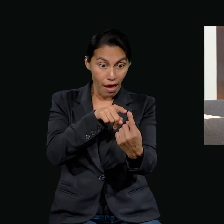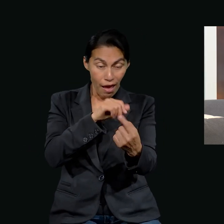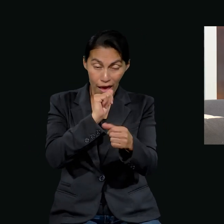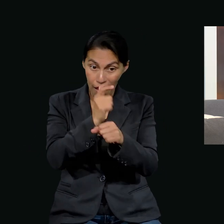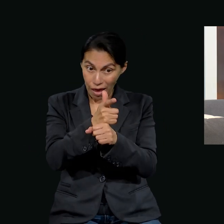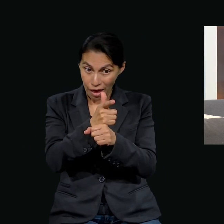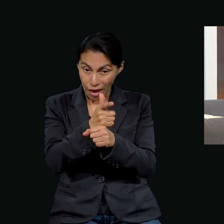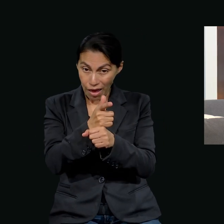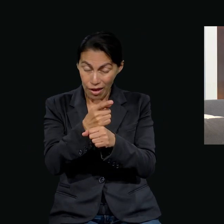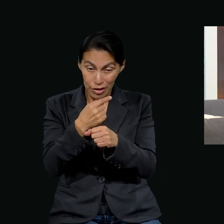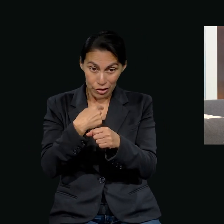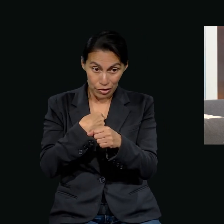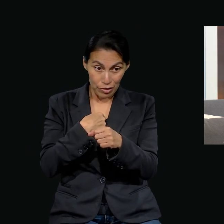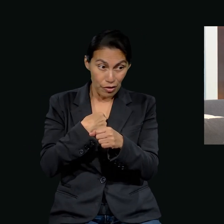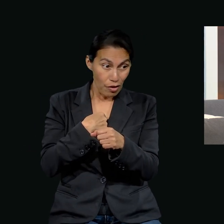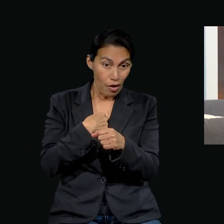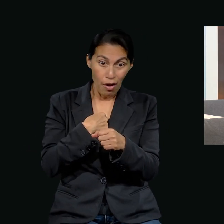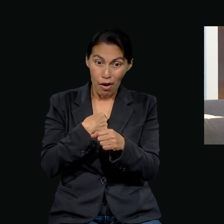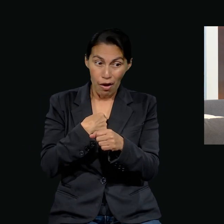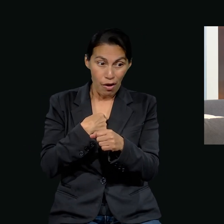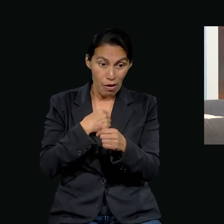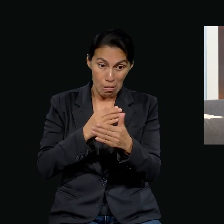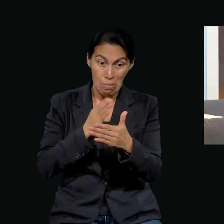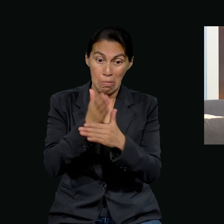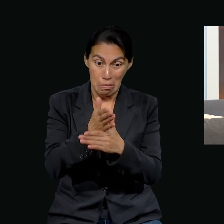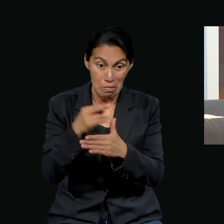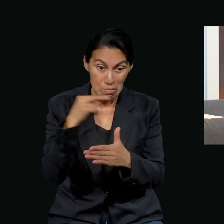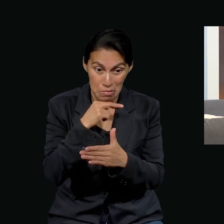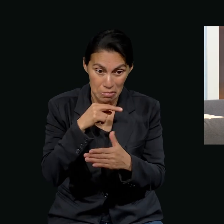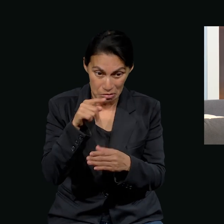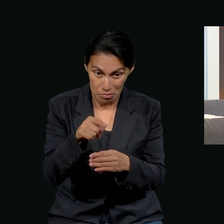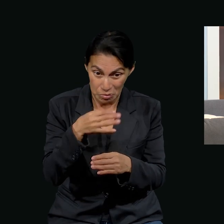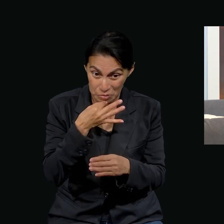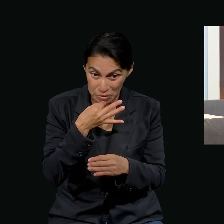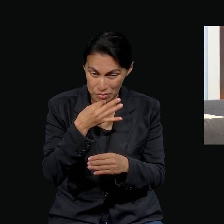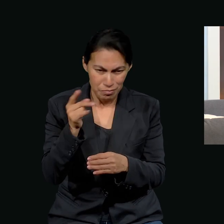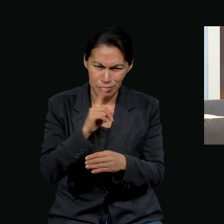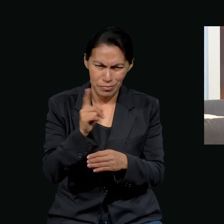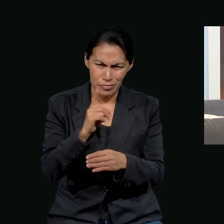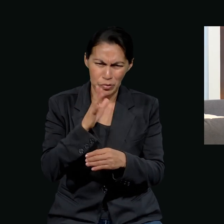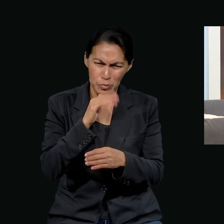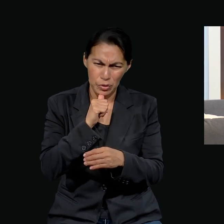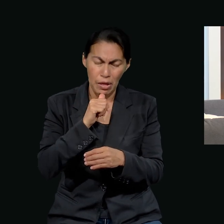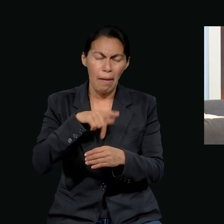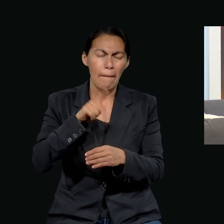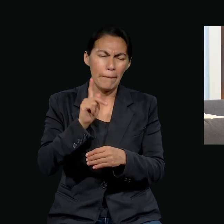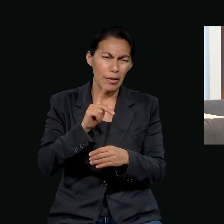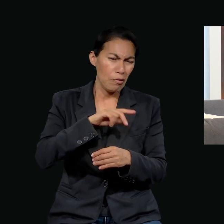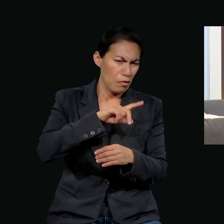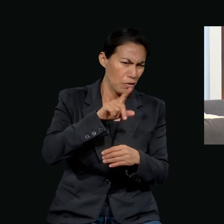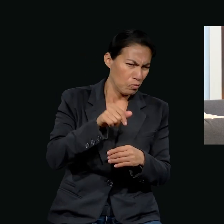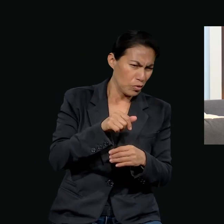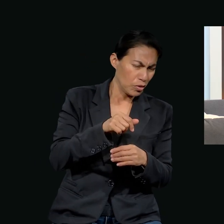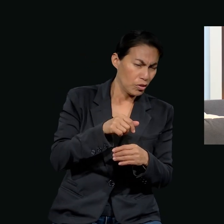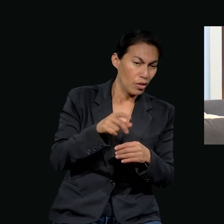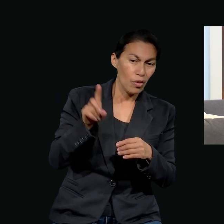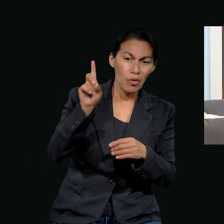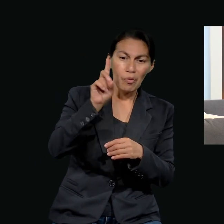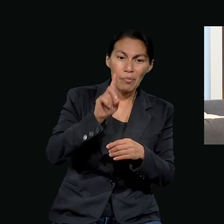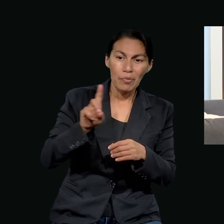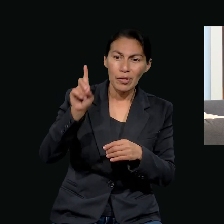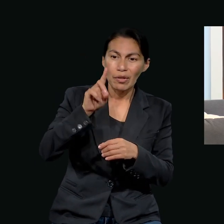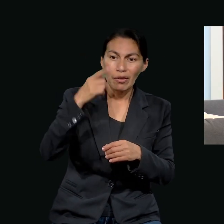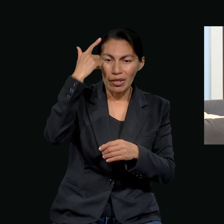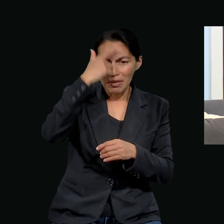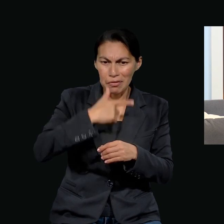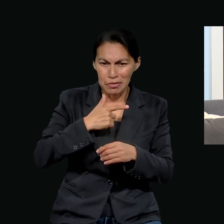no pude visitarla de inmediato. Pero tan pronto tuve vocación, un domingo